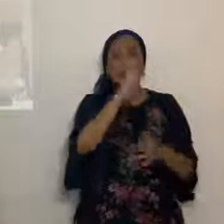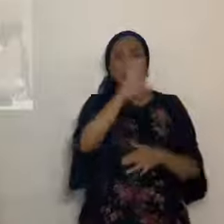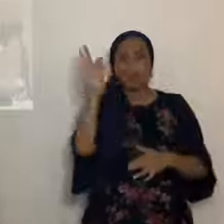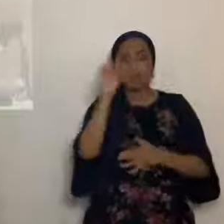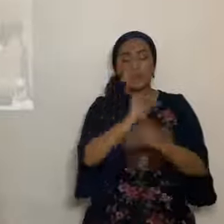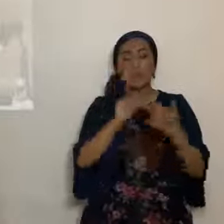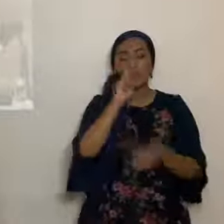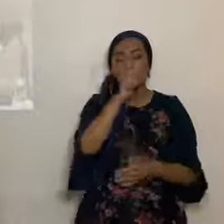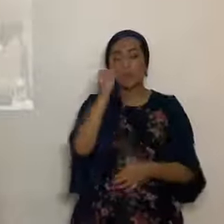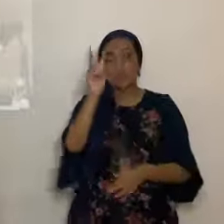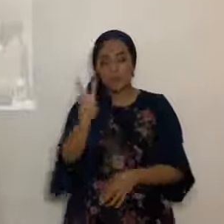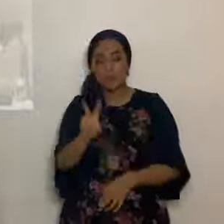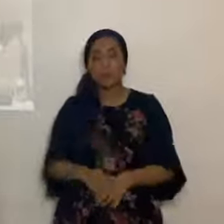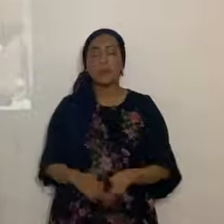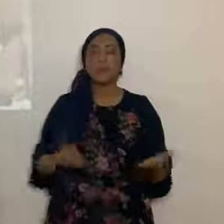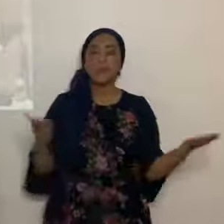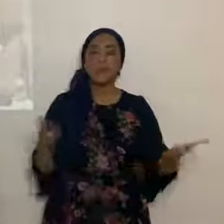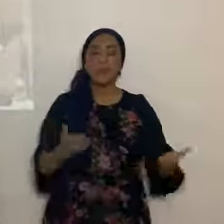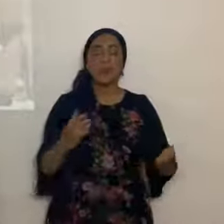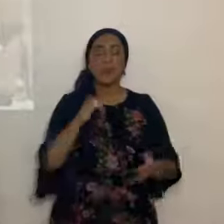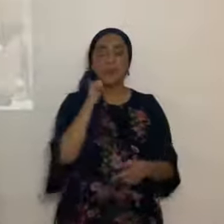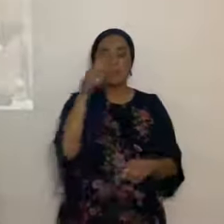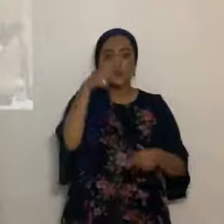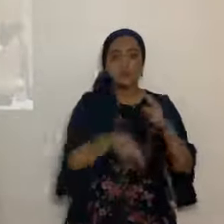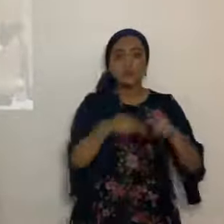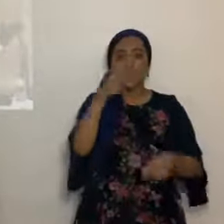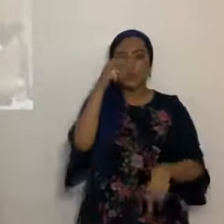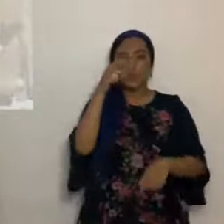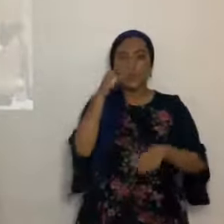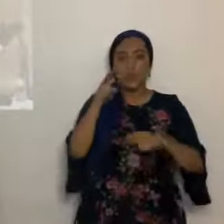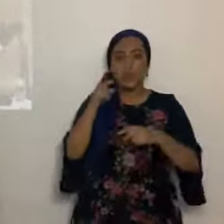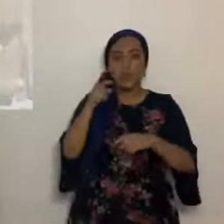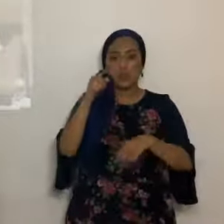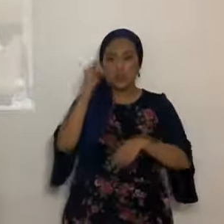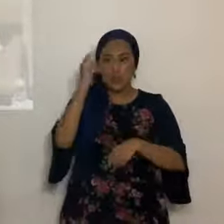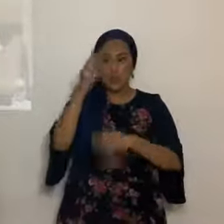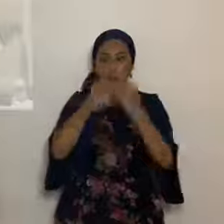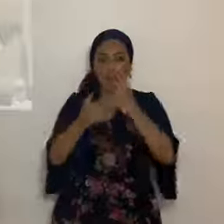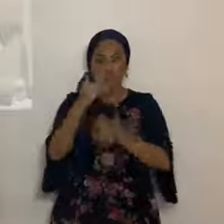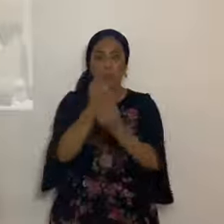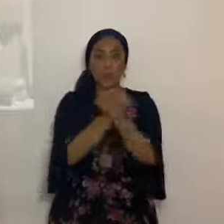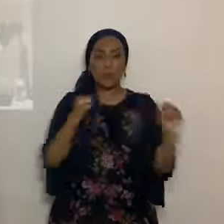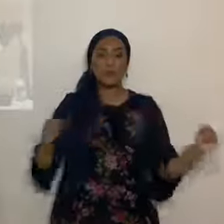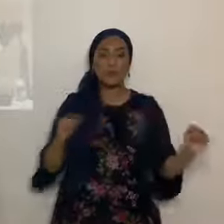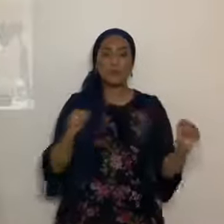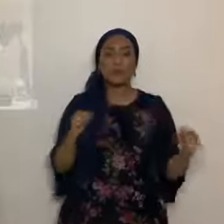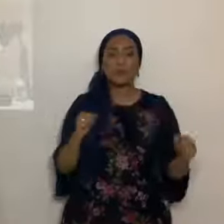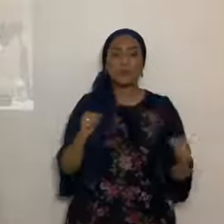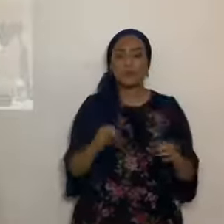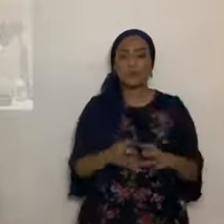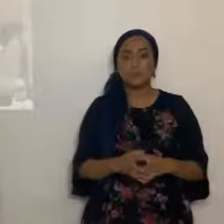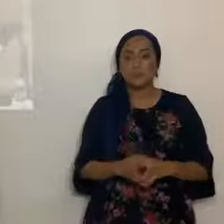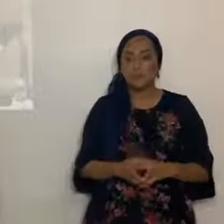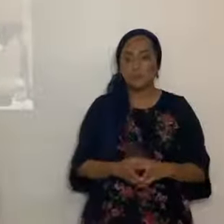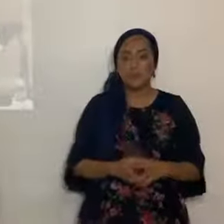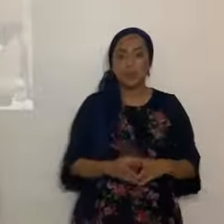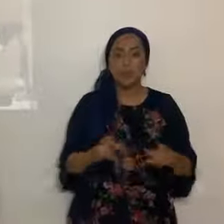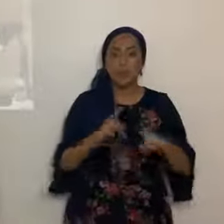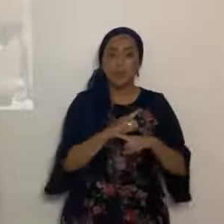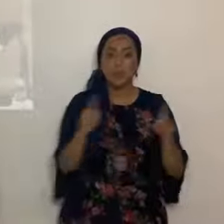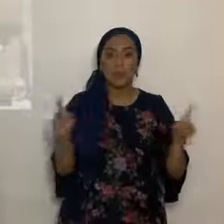2. He aquí que no se ha cortado la mano de Yahweh para salvar, ni se ha grabado su oído para oír.